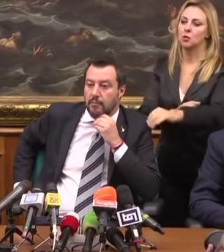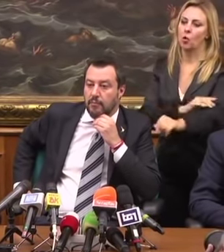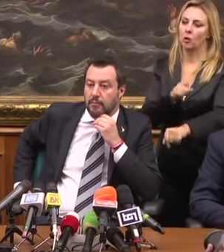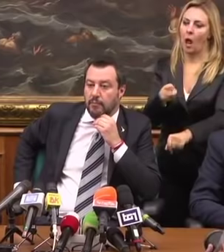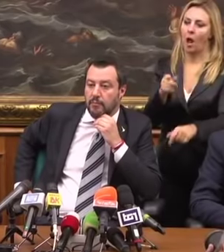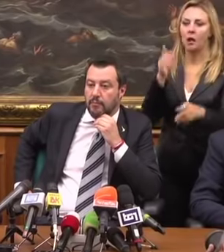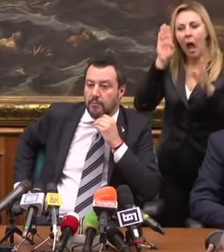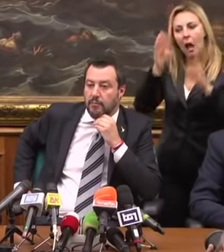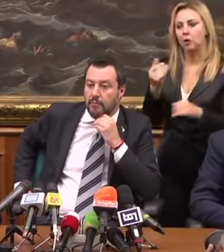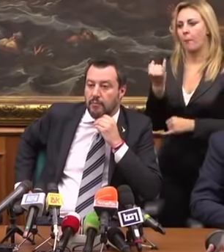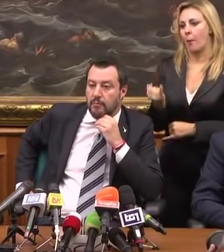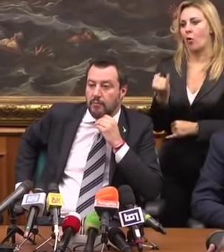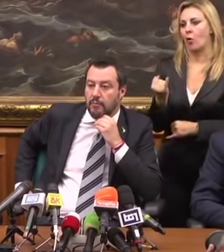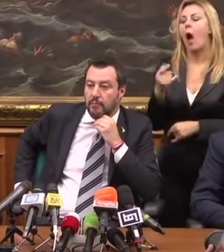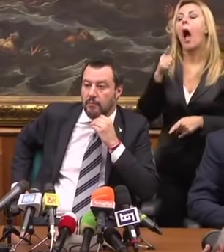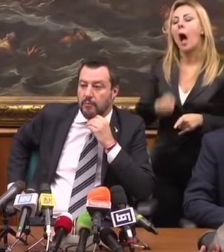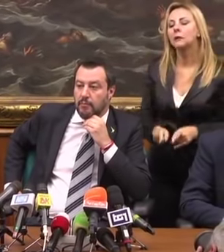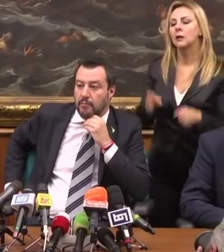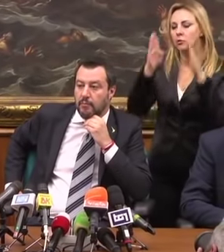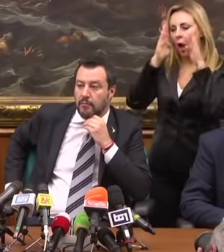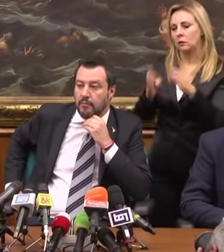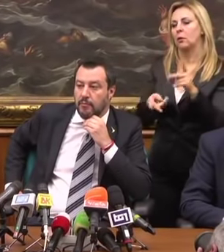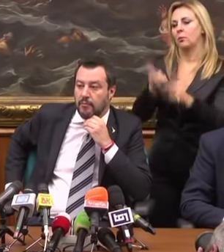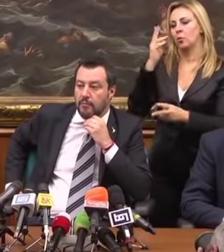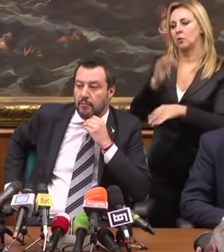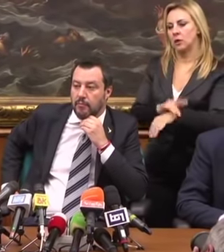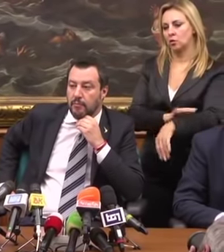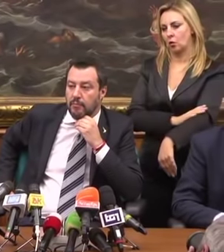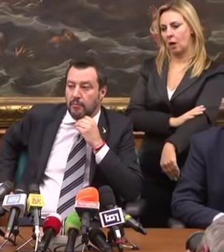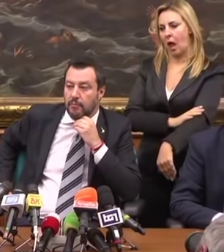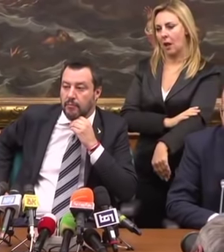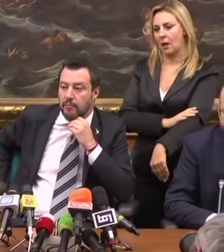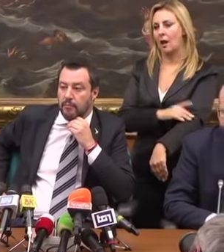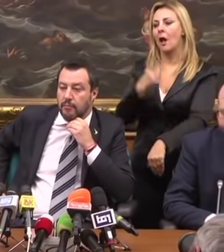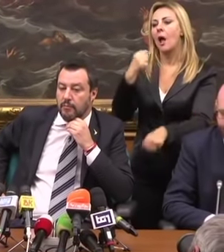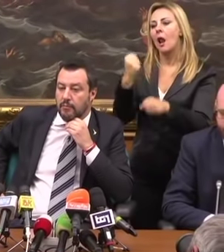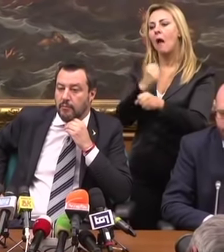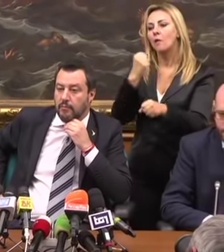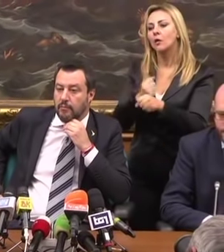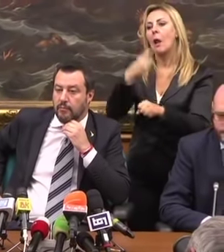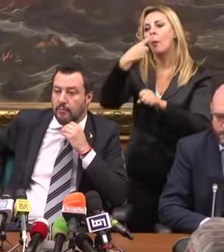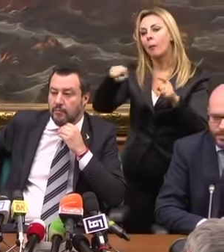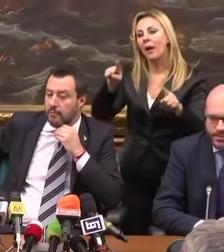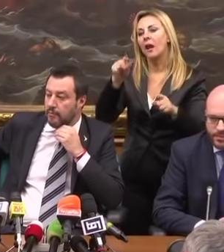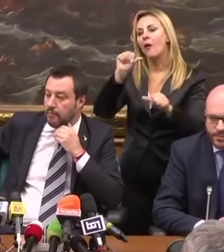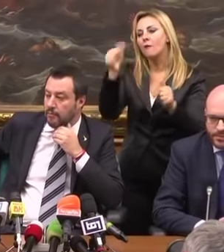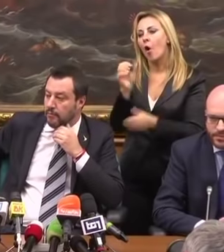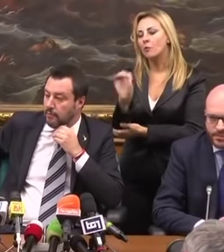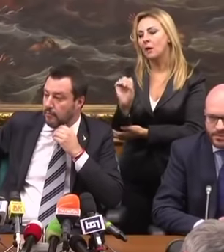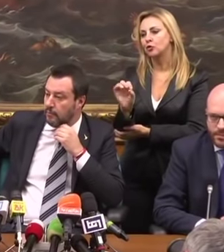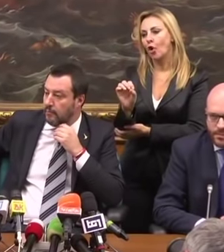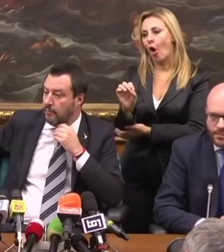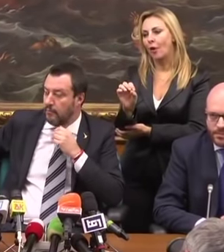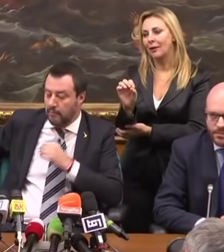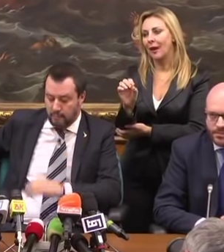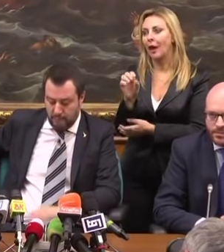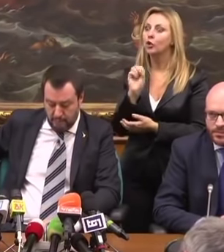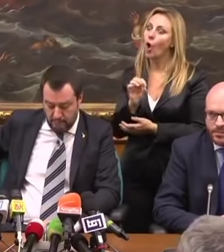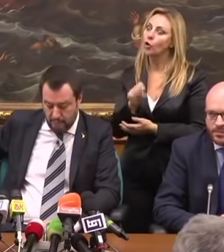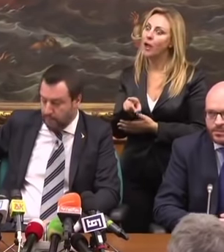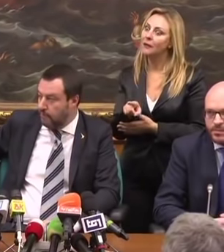quello della disabilità sensoriale. Lavoreremo per formare i nostri docenti, ma